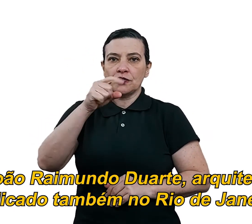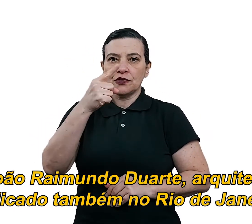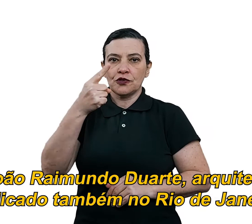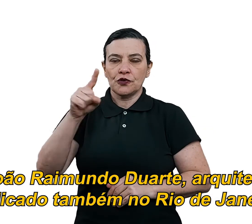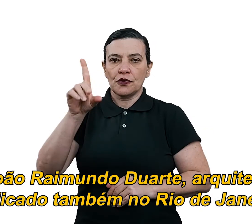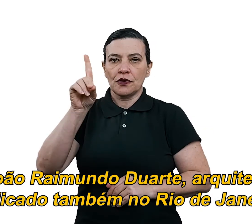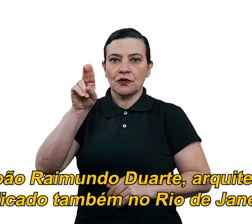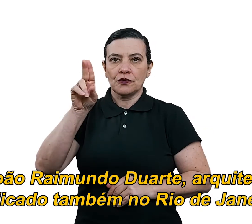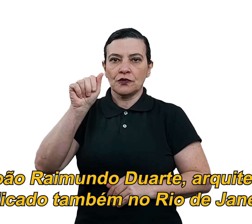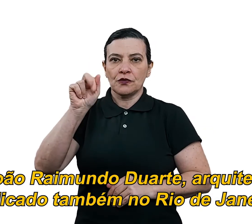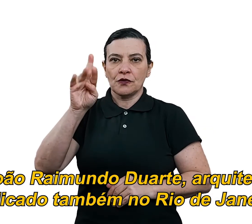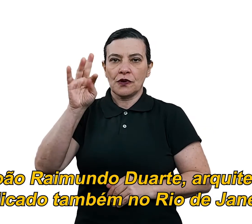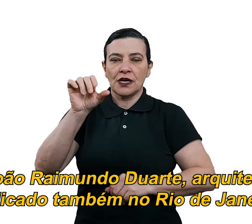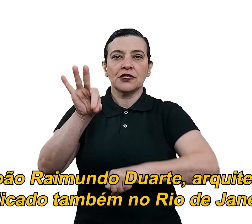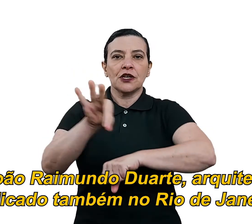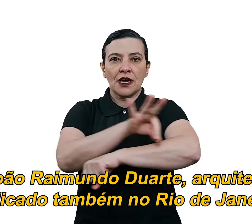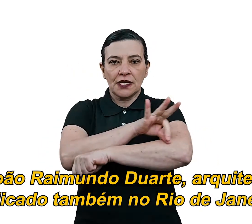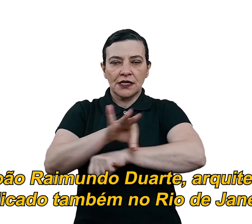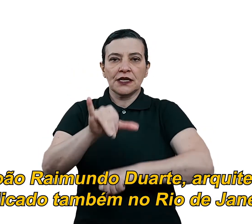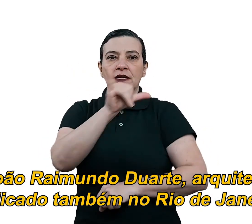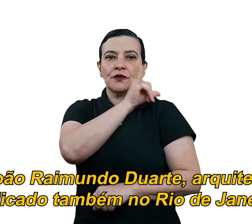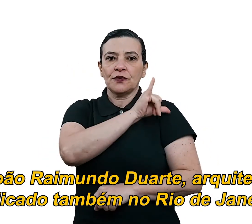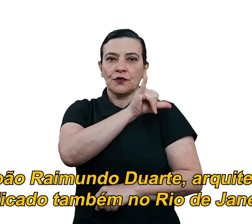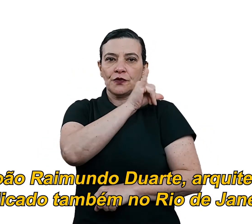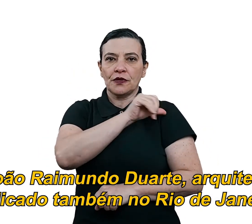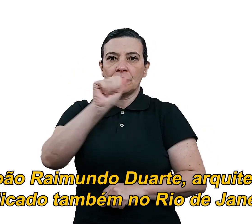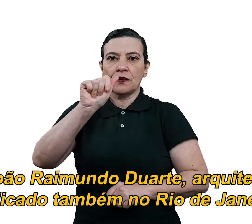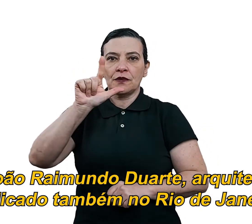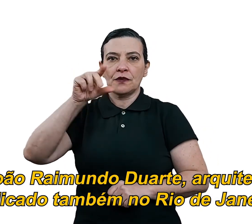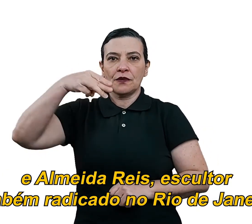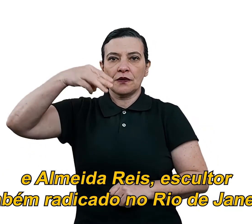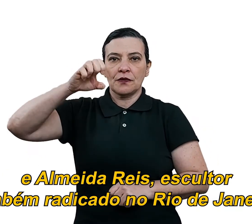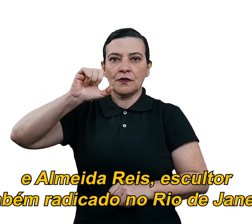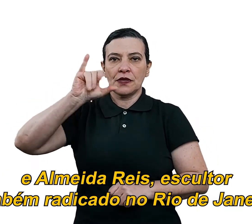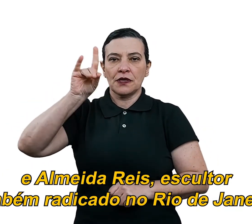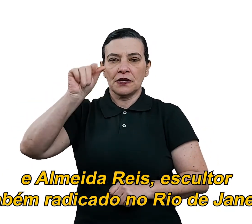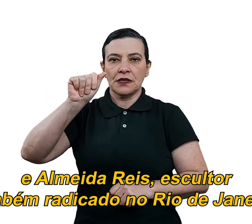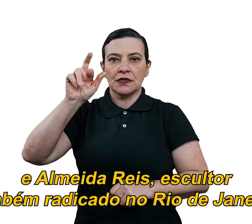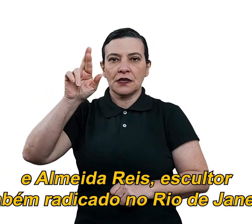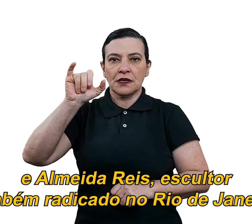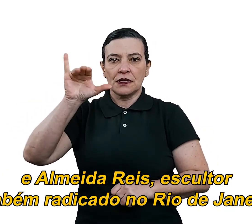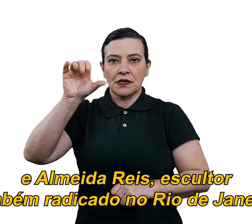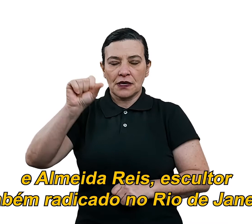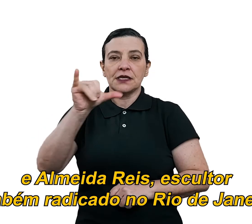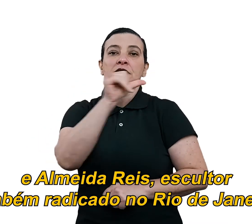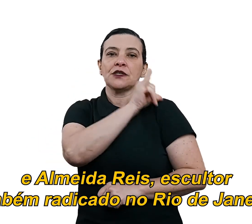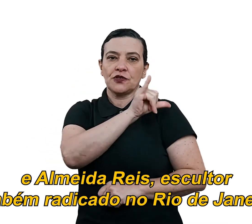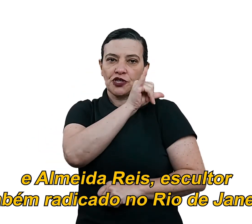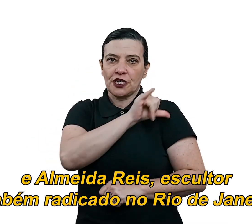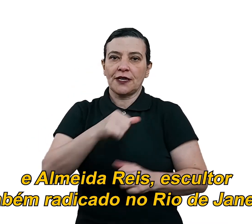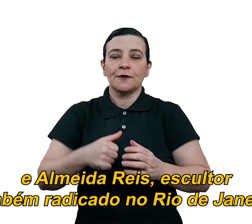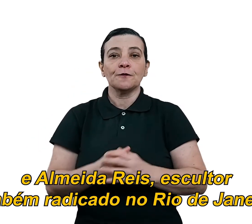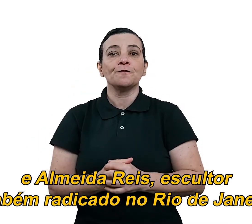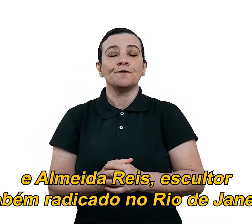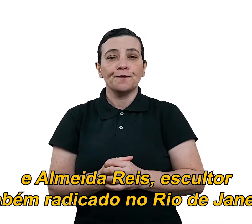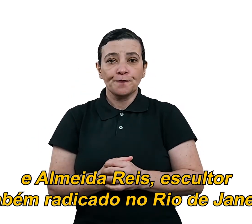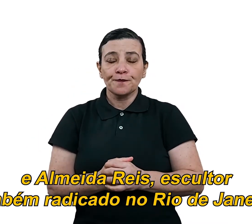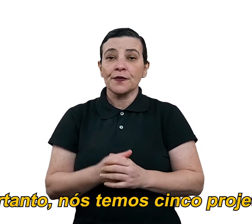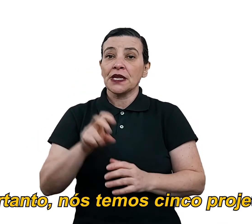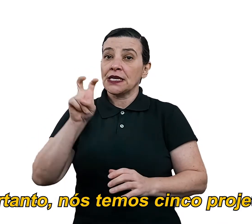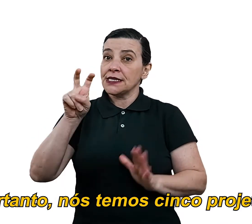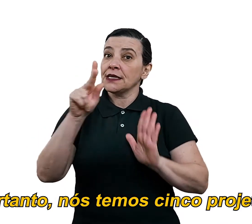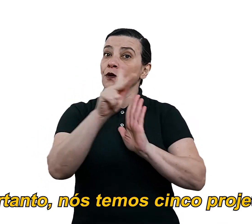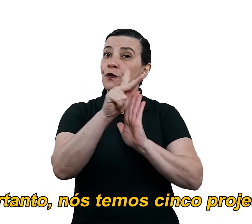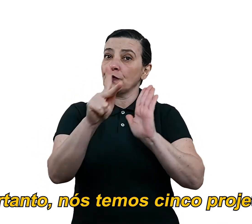Janeiro, João Raimundo Duarte, arquiteto radicado também no Rio de Janeiro, e Almeida Reis, escultor, também radicado no Rio de